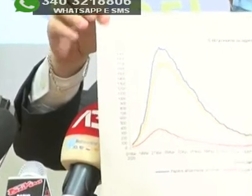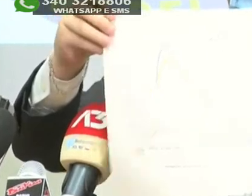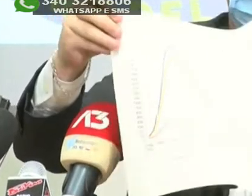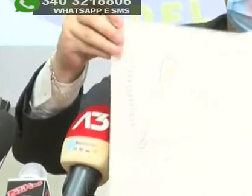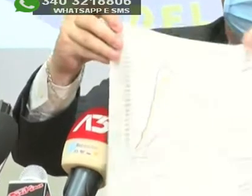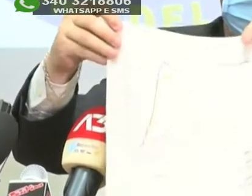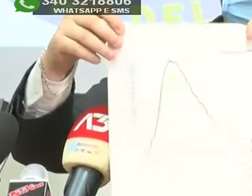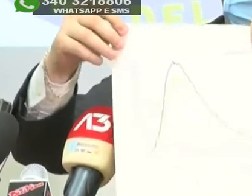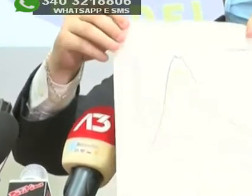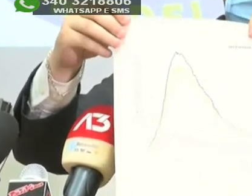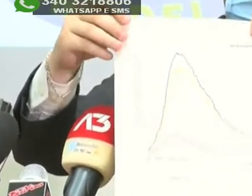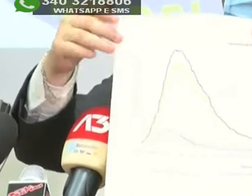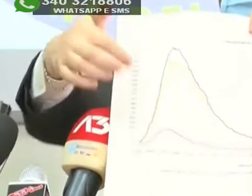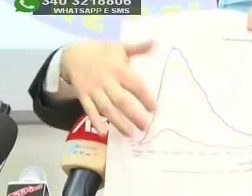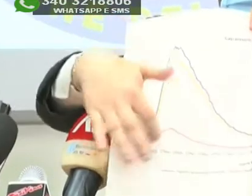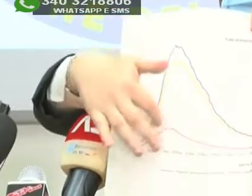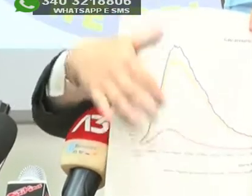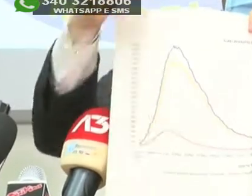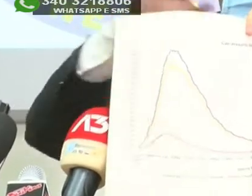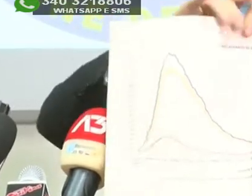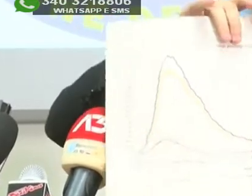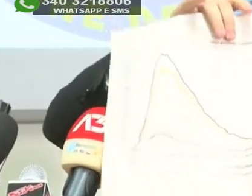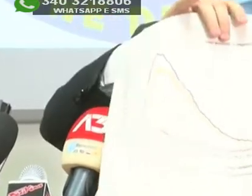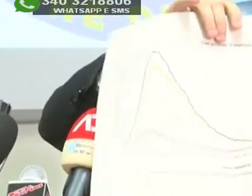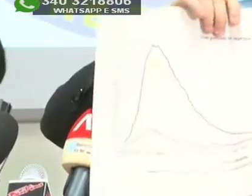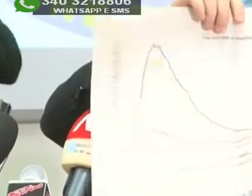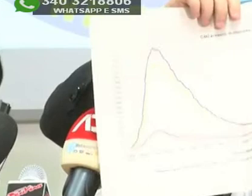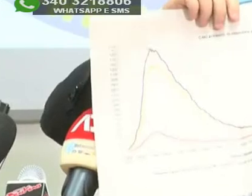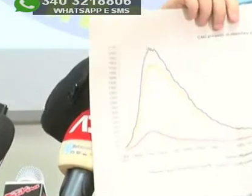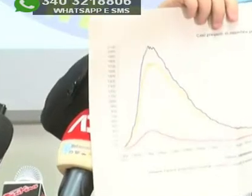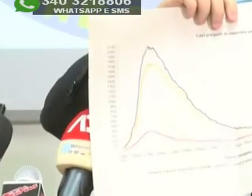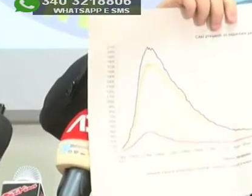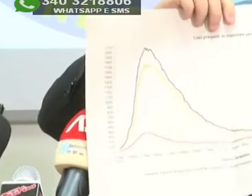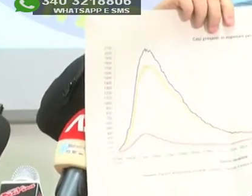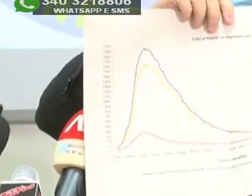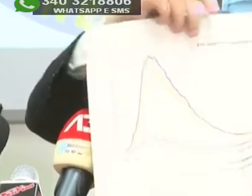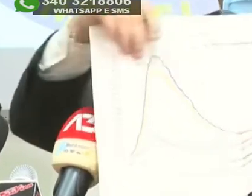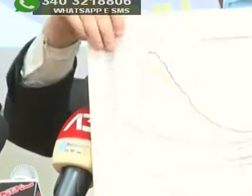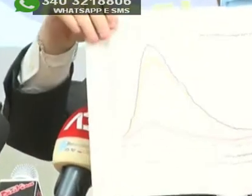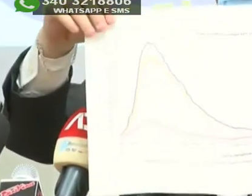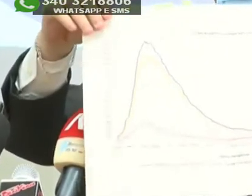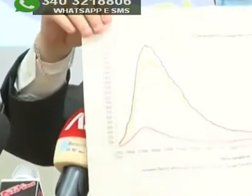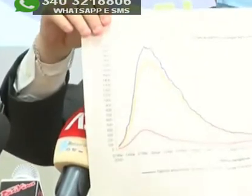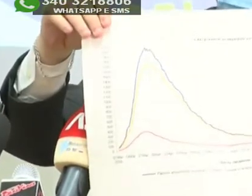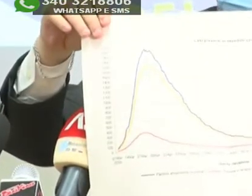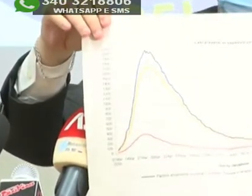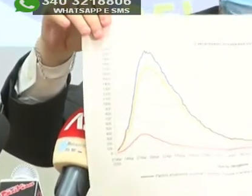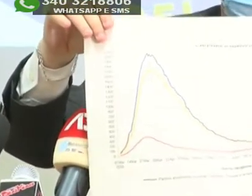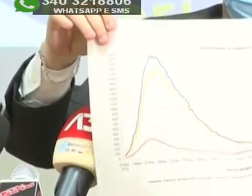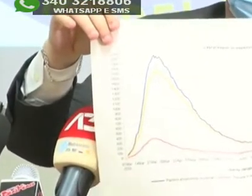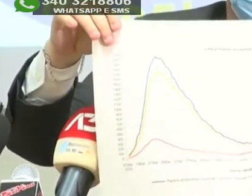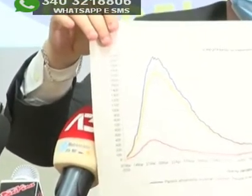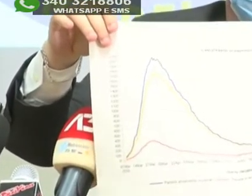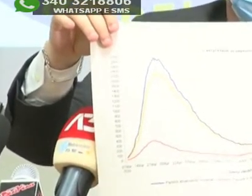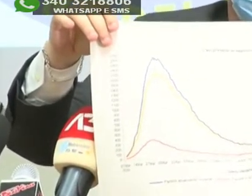se voi confrontate quello che è successo nella fase iniziale di marzo con la situazione attuale, vedete che la pendenza della